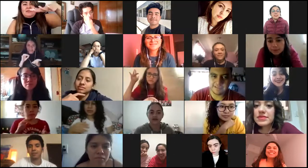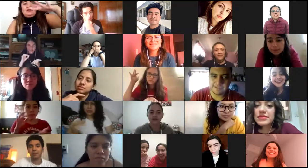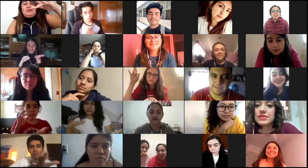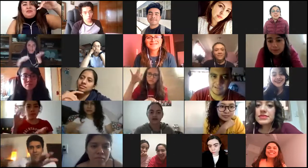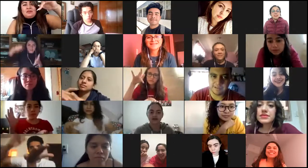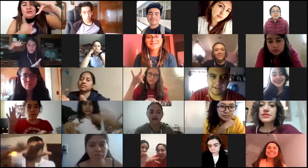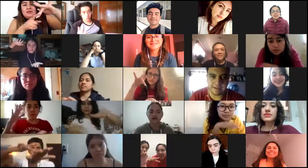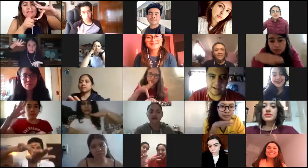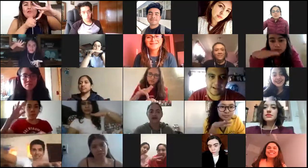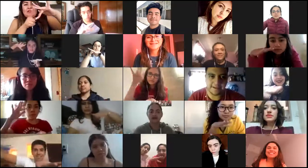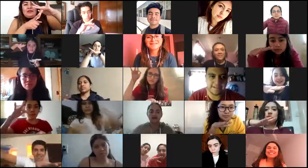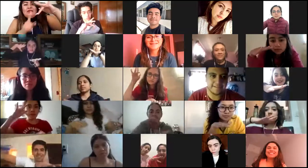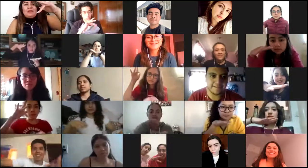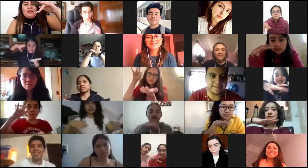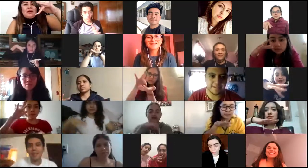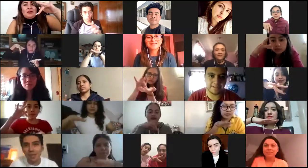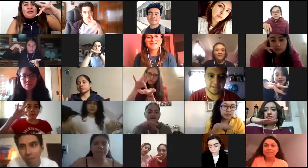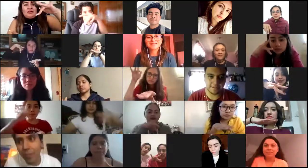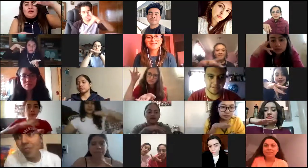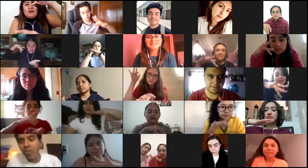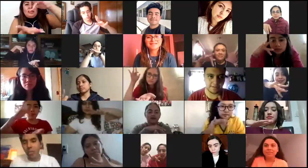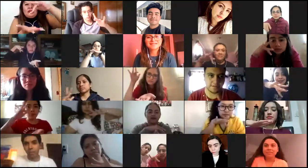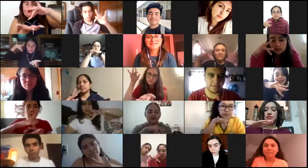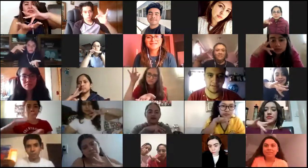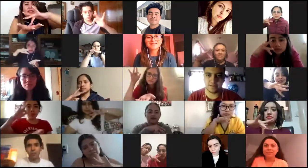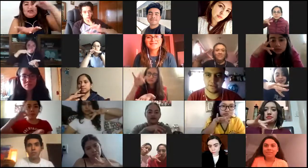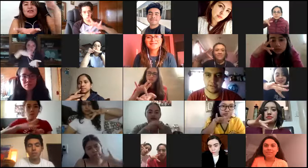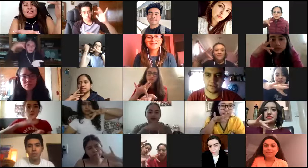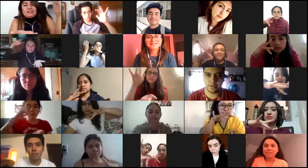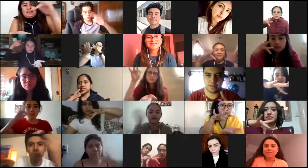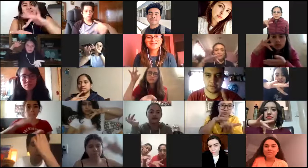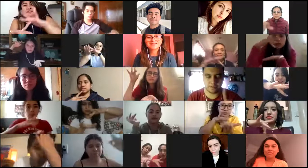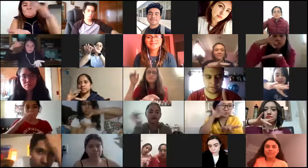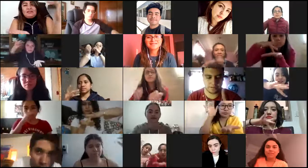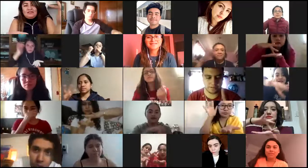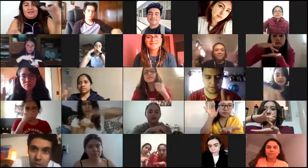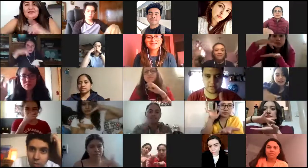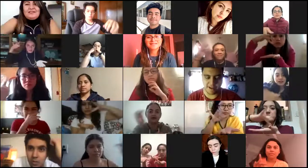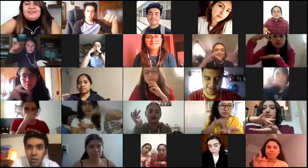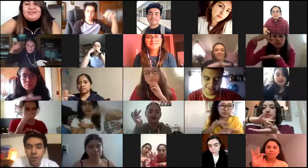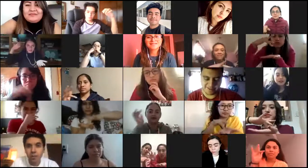estiramos la mano, dedo medio abajo y rebota. Gracias.